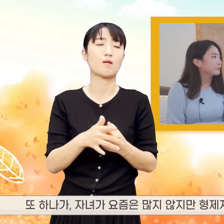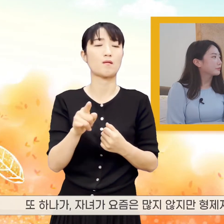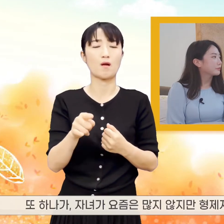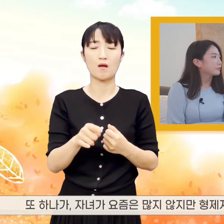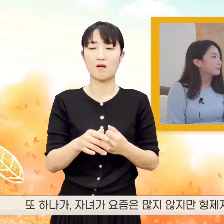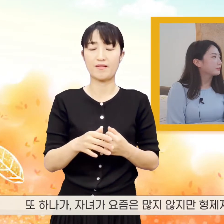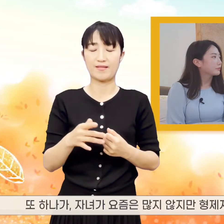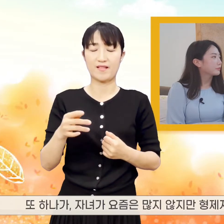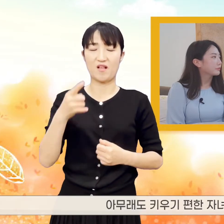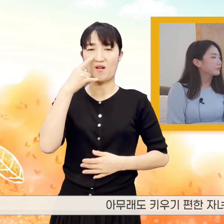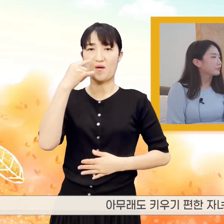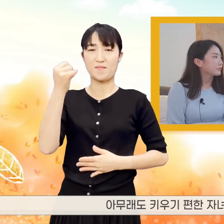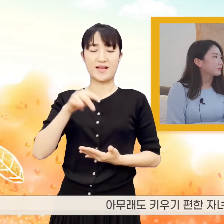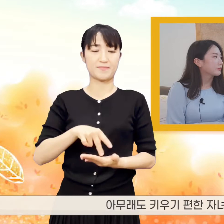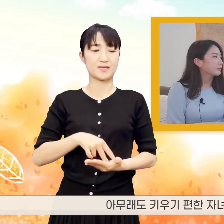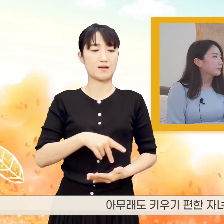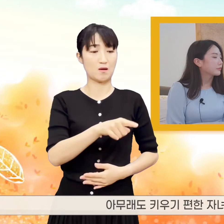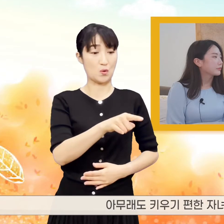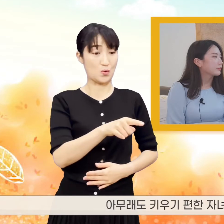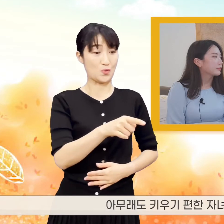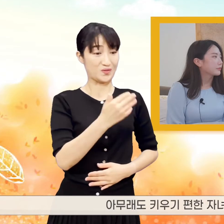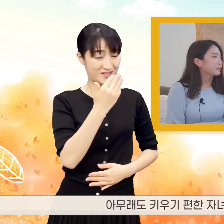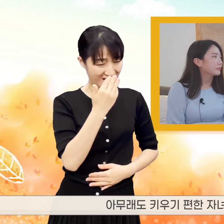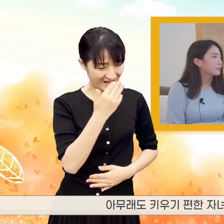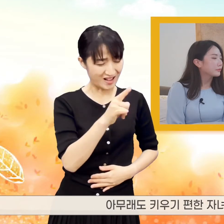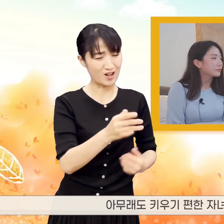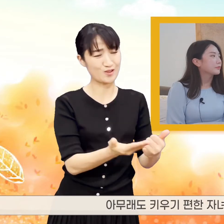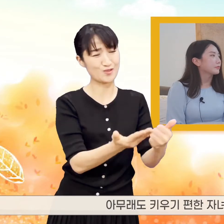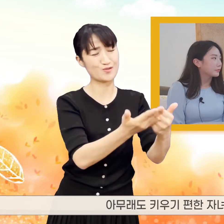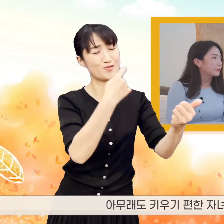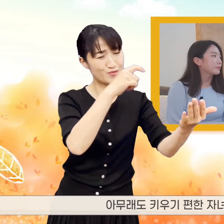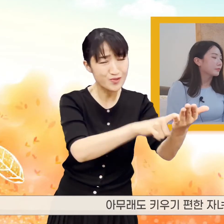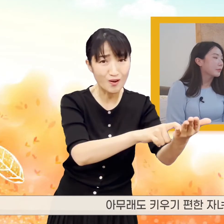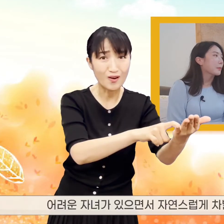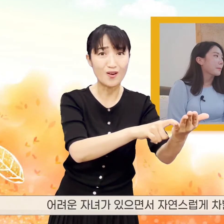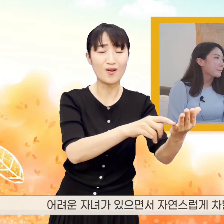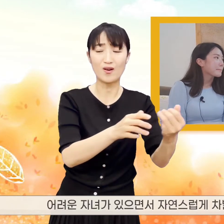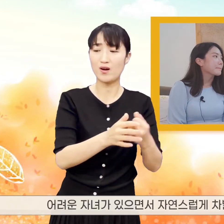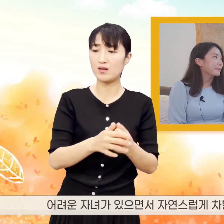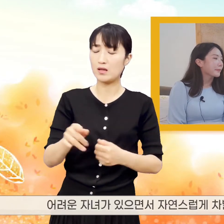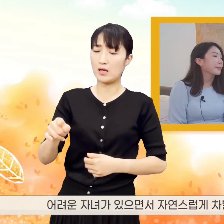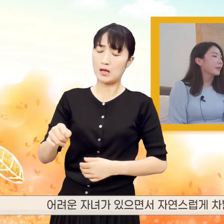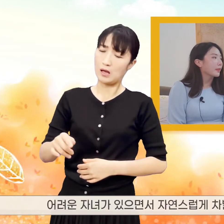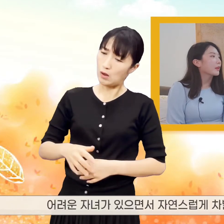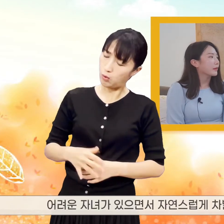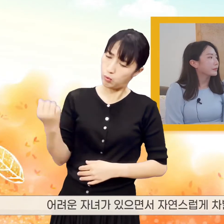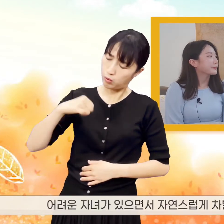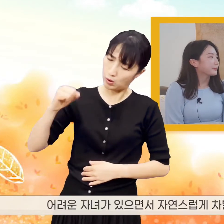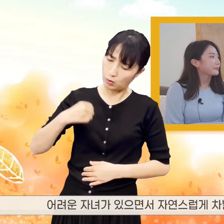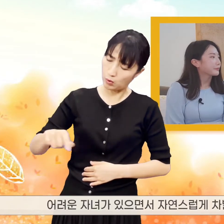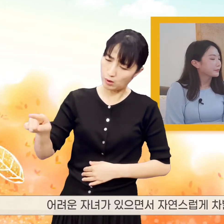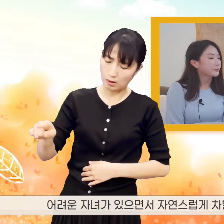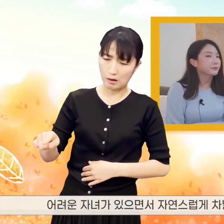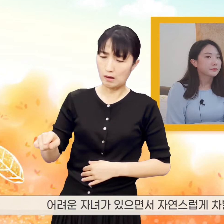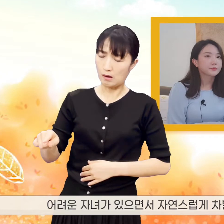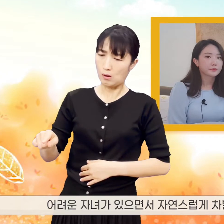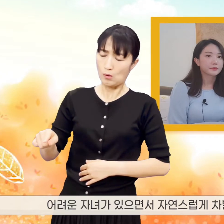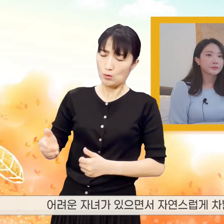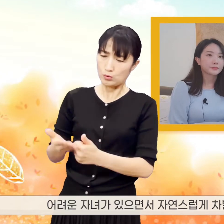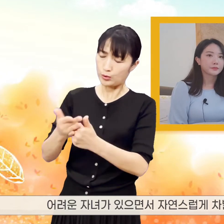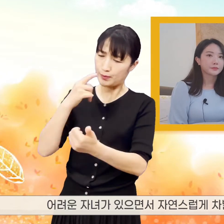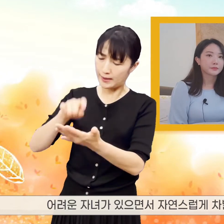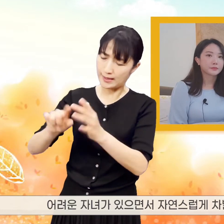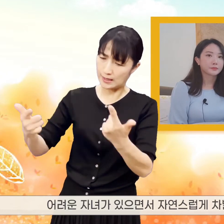자매가 있는 경우가 많이 있는데, 아무래도 좀 키우기가 좋은 편안한 자녀가 있고 또 어려운 자녀가 있으면서 자연스럽게 어떤